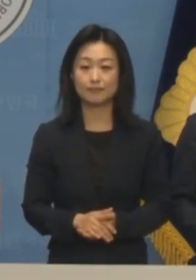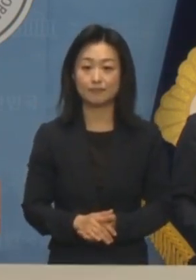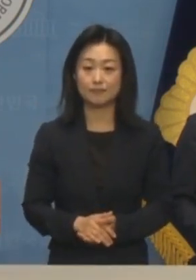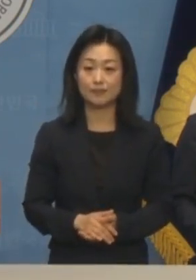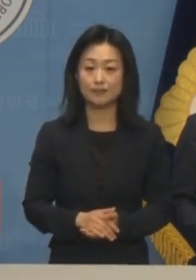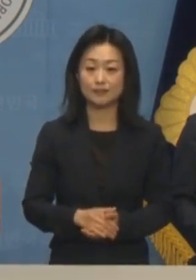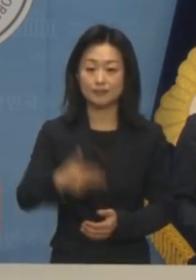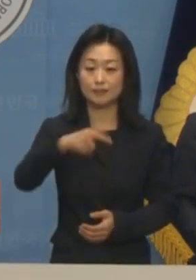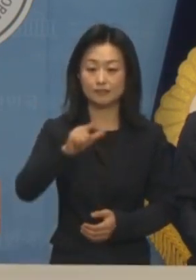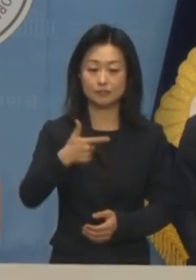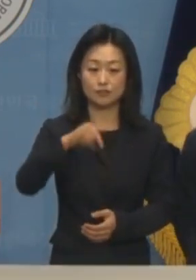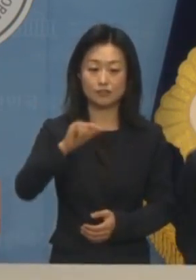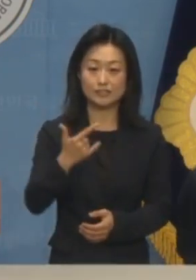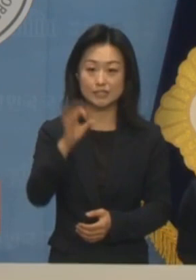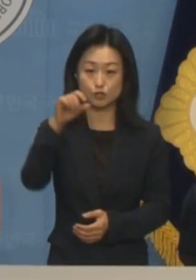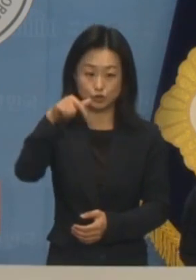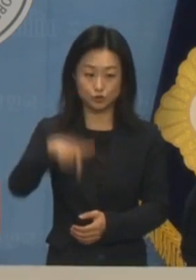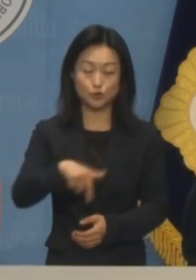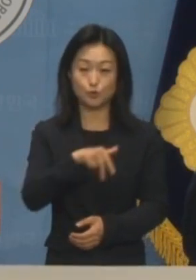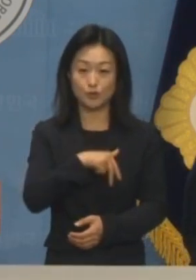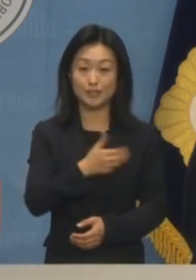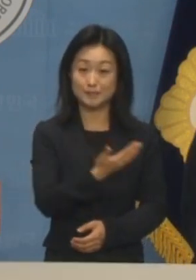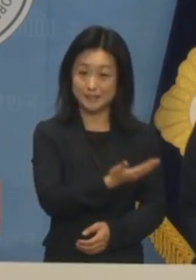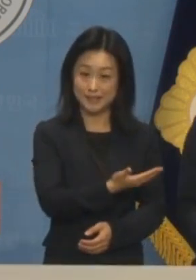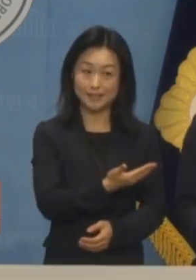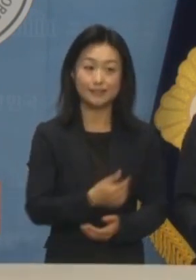더불어민주당 정진욱 의원님 모셨습니다.